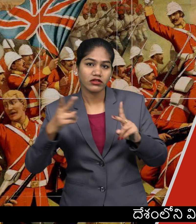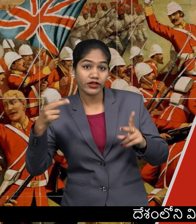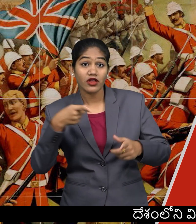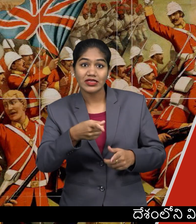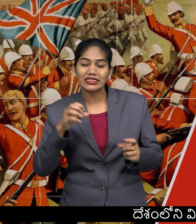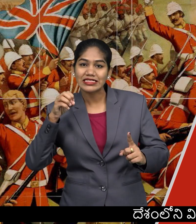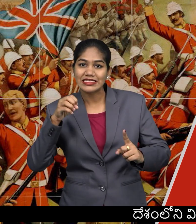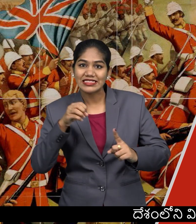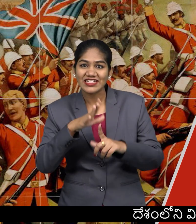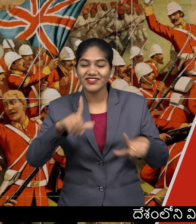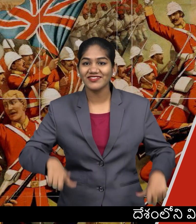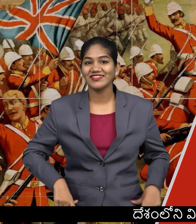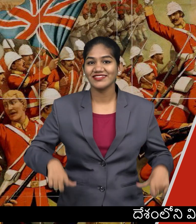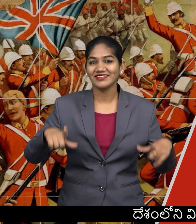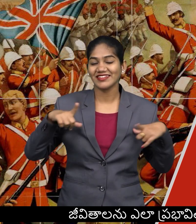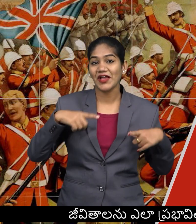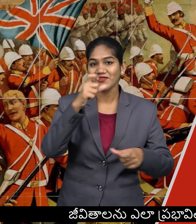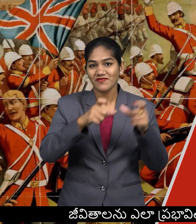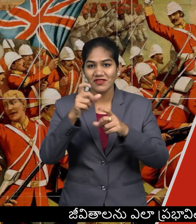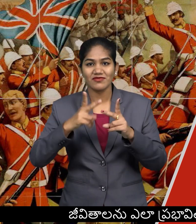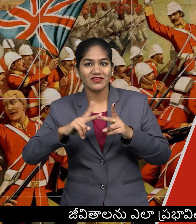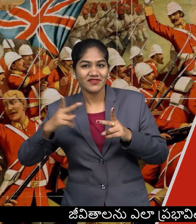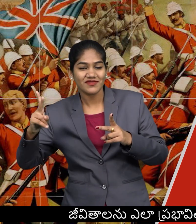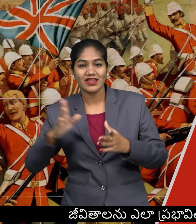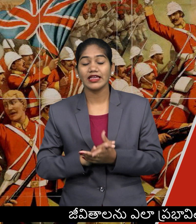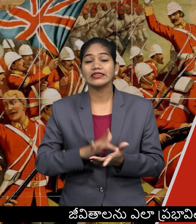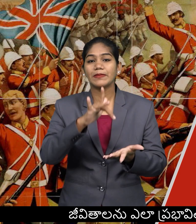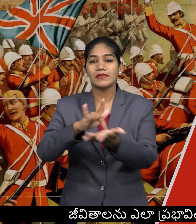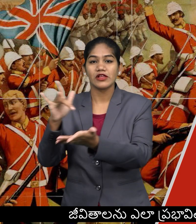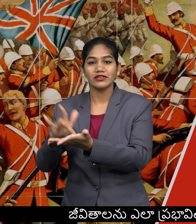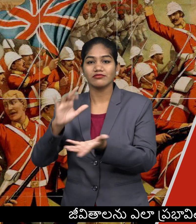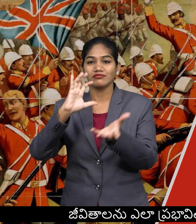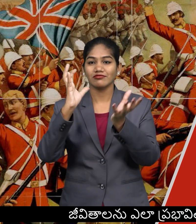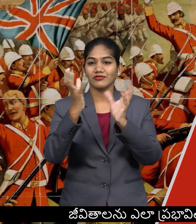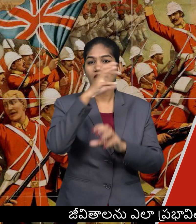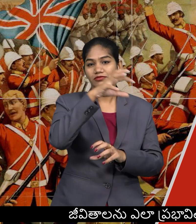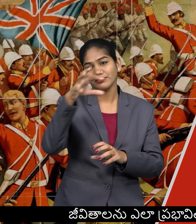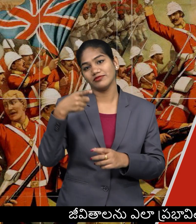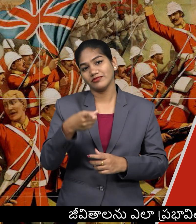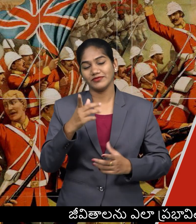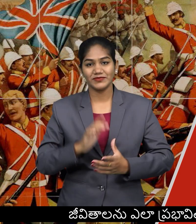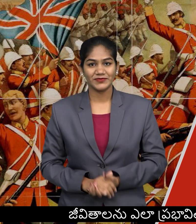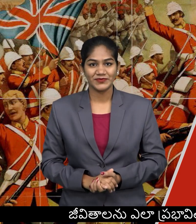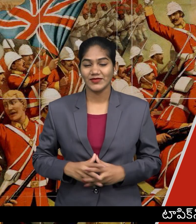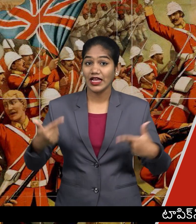దేశంలోని వివిధ ప్రాంతాల ప్రజలు జీవితాలను ఎలా ప్రభావితం చేశాయో మనం పరిశీలిస్తాము.